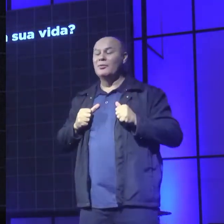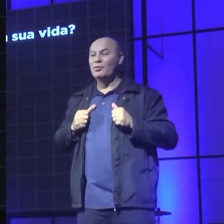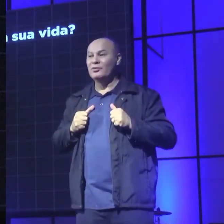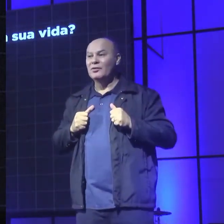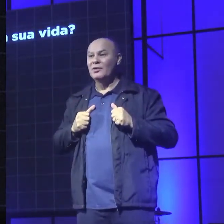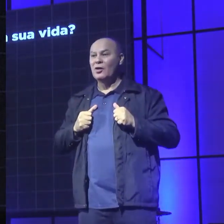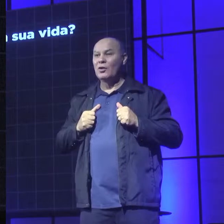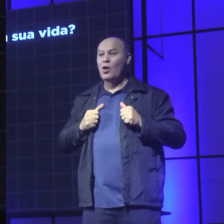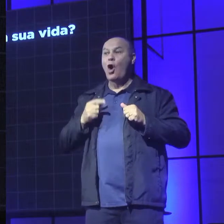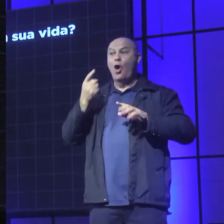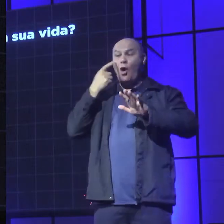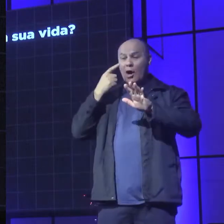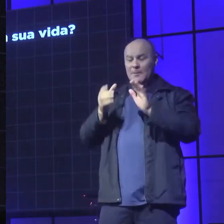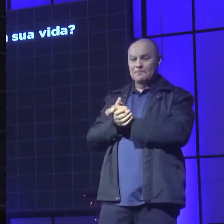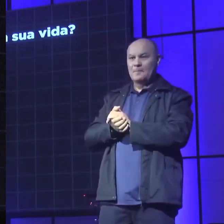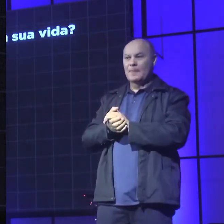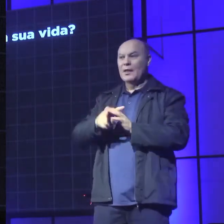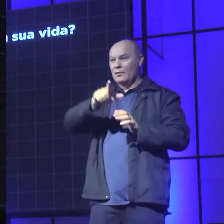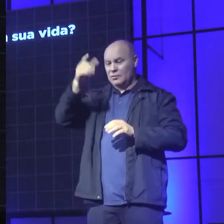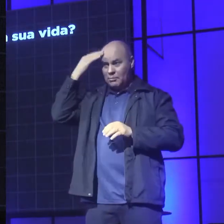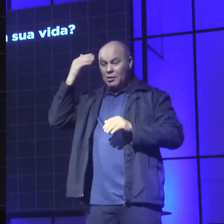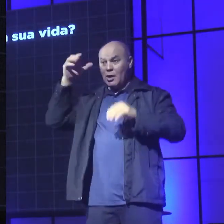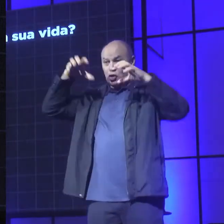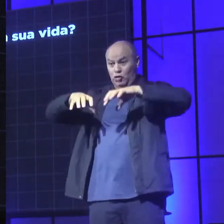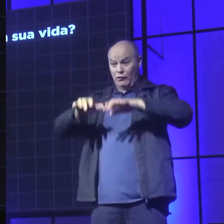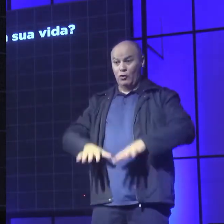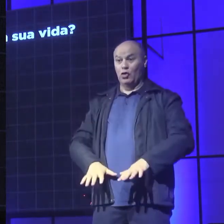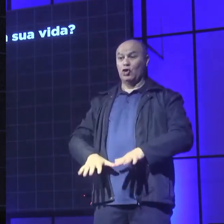botaram os pés na igreja.